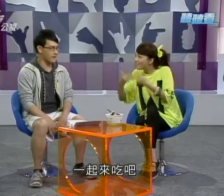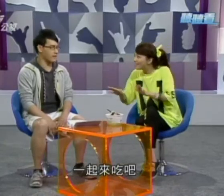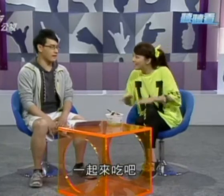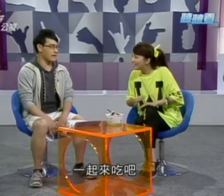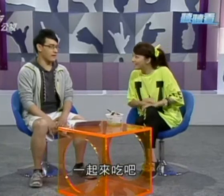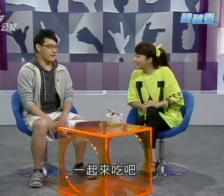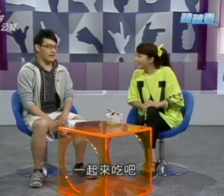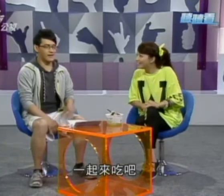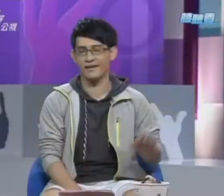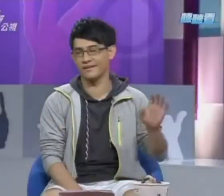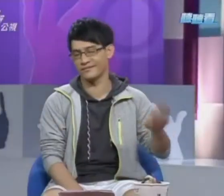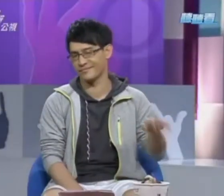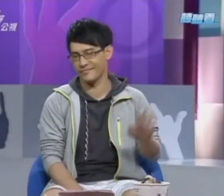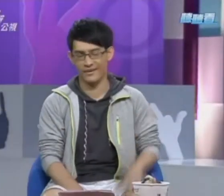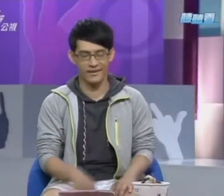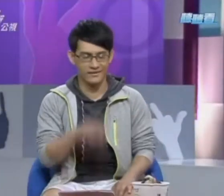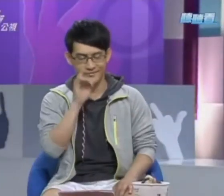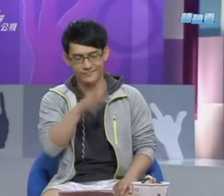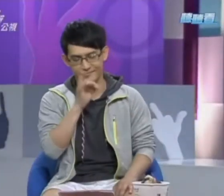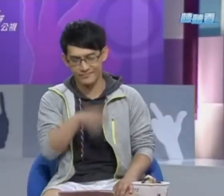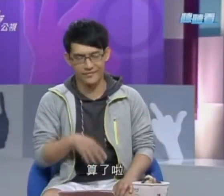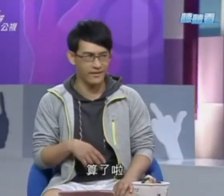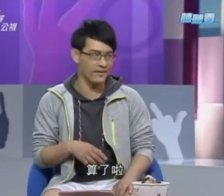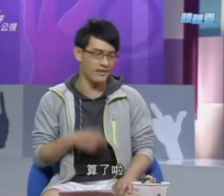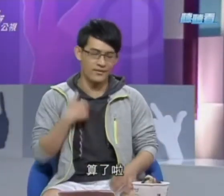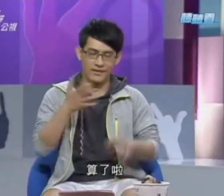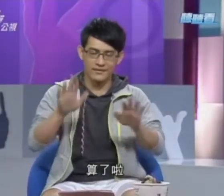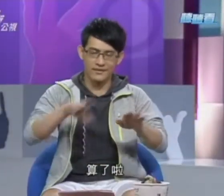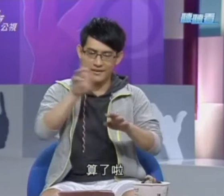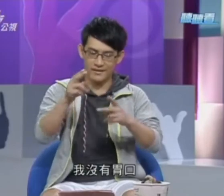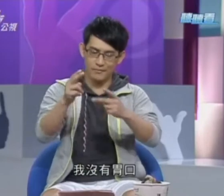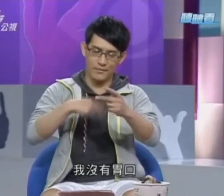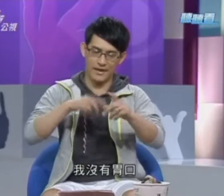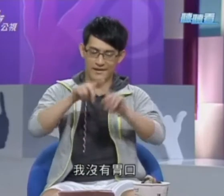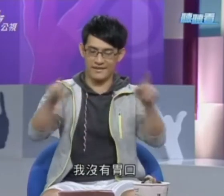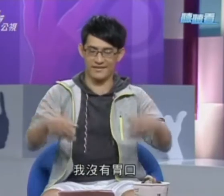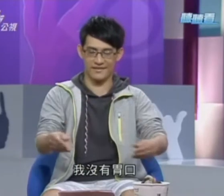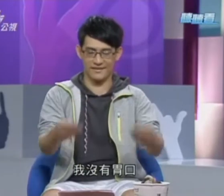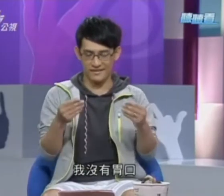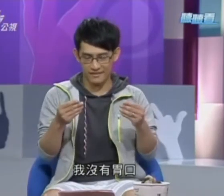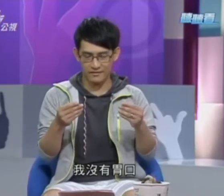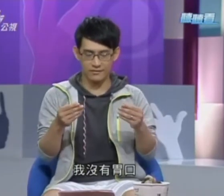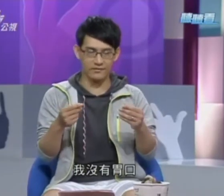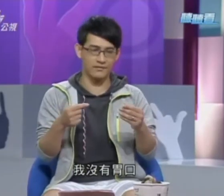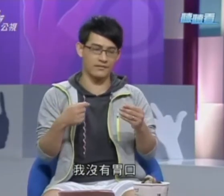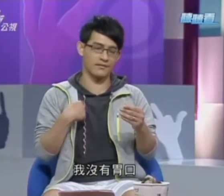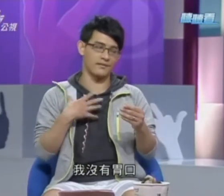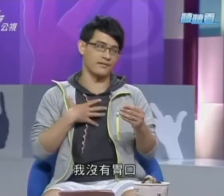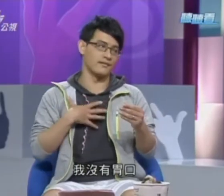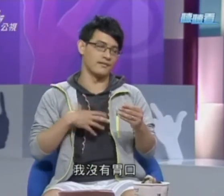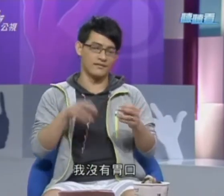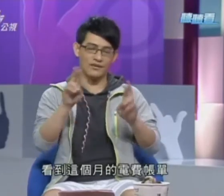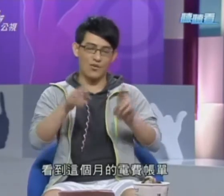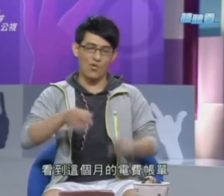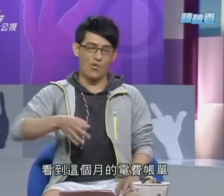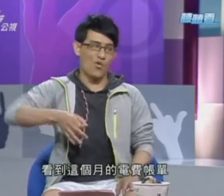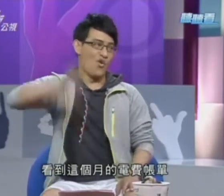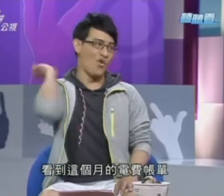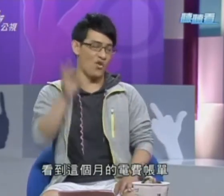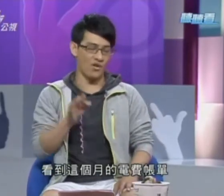吃吧。 哎，算了啦，我啊没有胃口，看到这个月的电费账